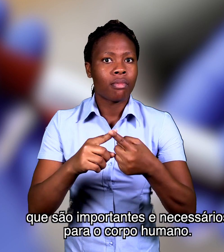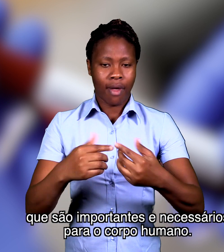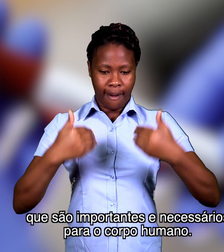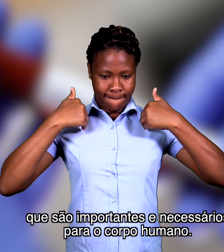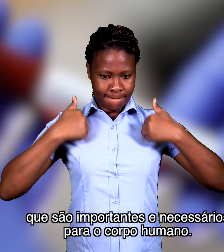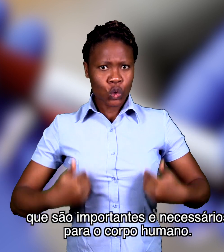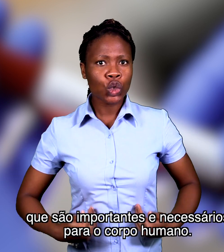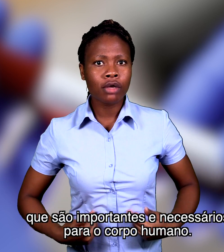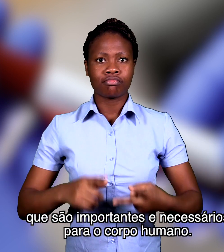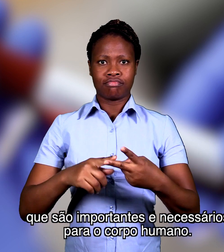para o corpo humano.